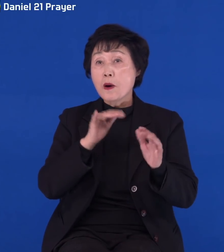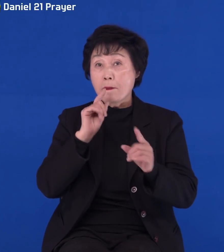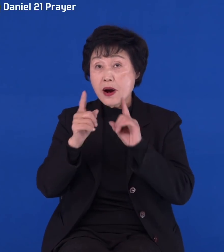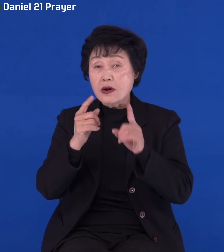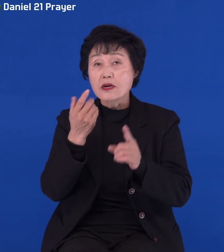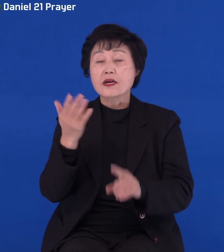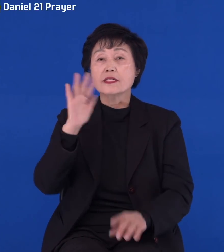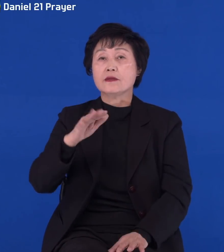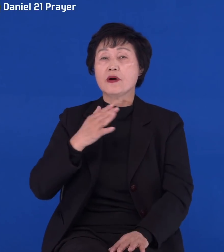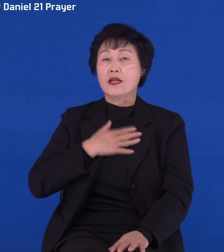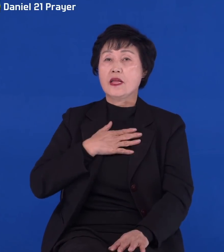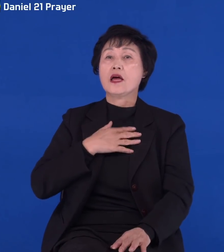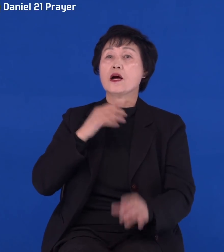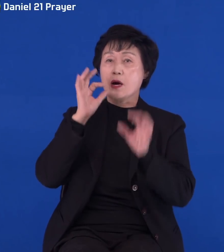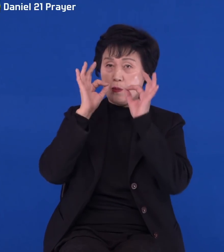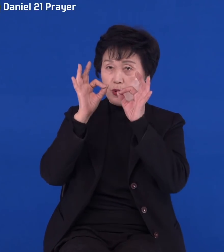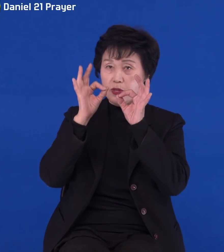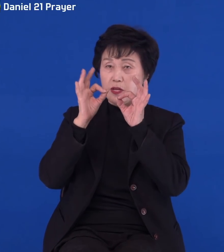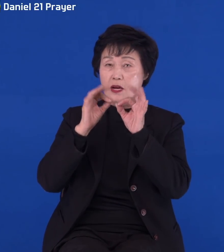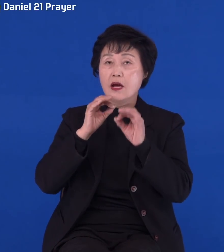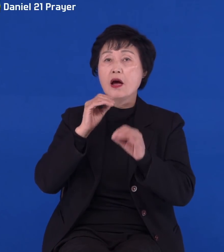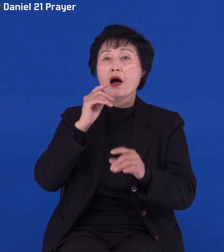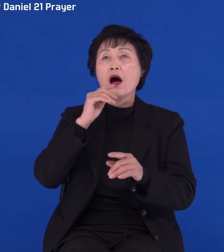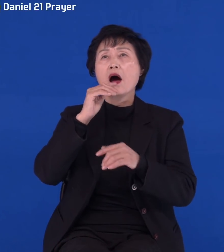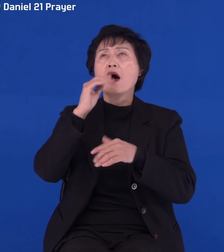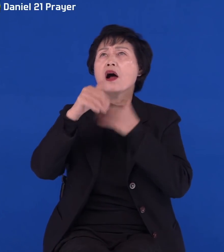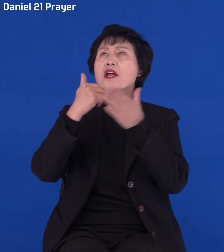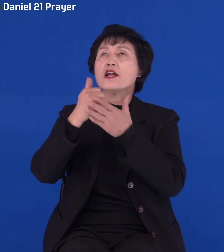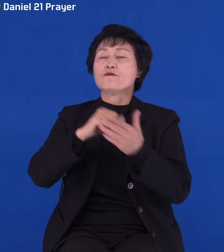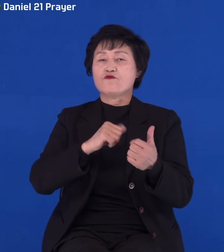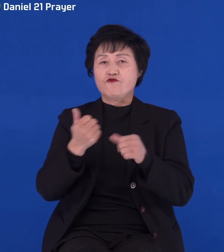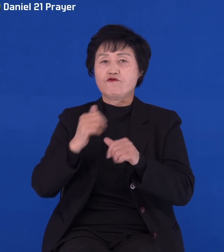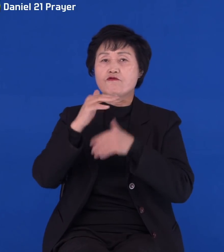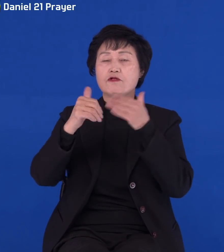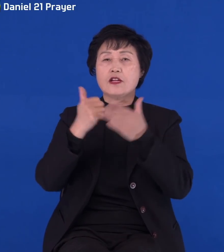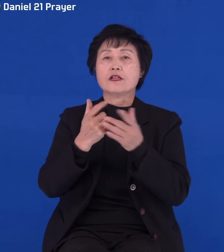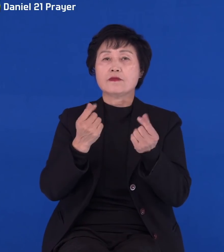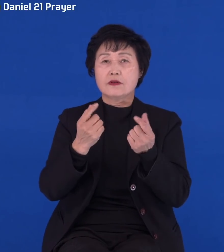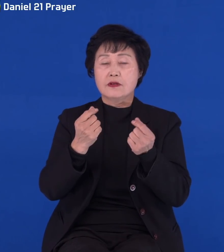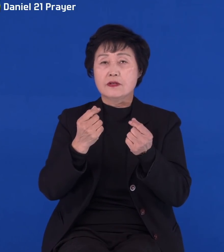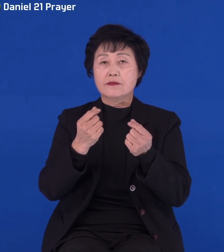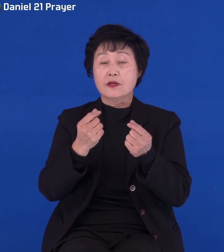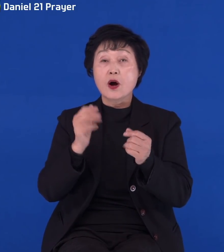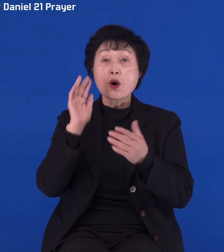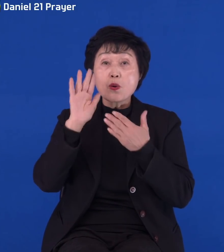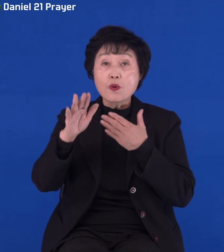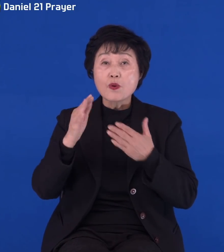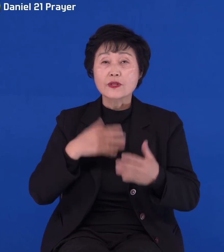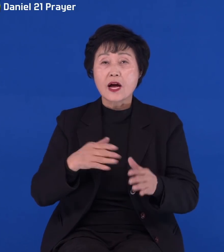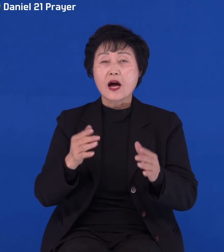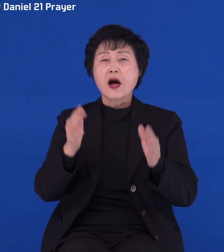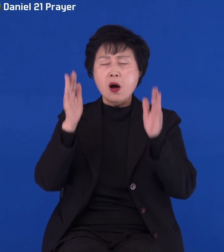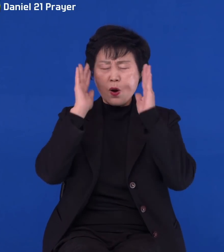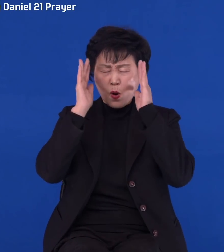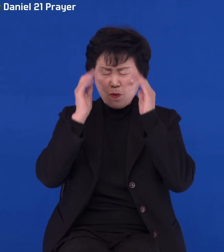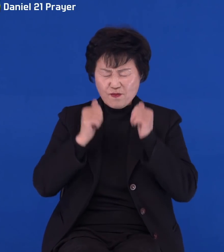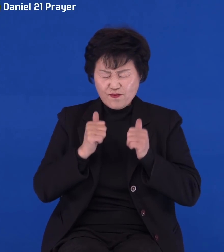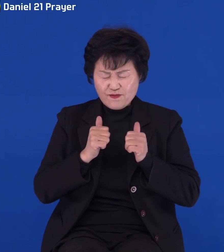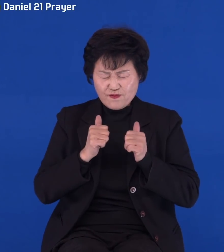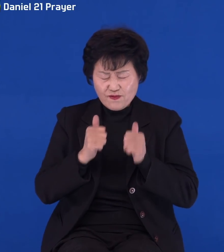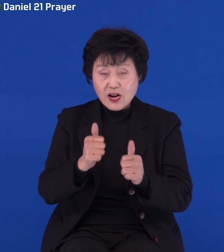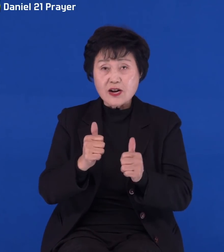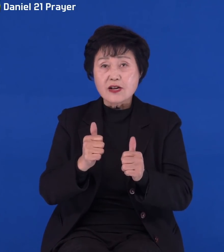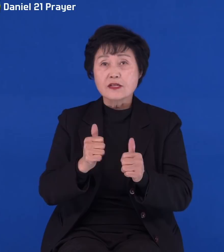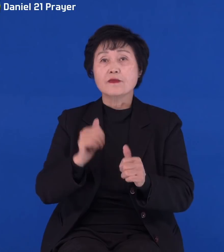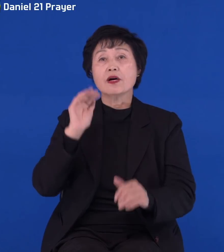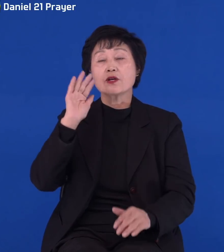하나님은 죽은 하나님이었어요. 너무나 잔인했어요. 그래서 저는 공부를 열심히 하게 됩니다. 공부라도 열심히 해서 대학 가서